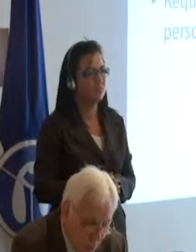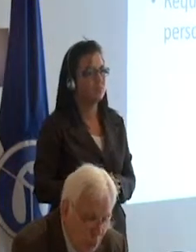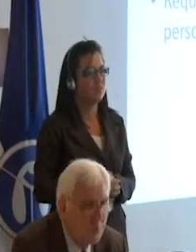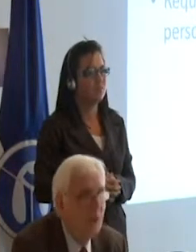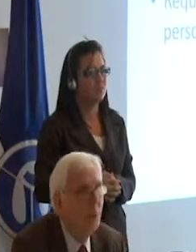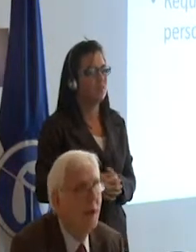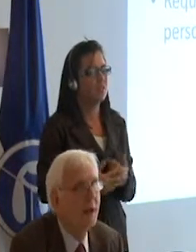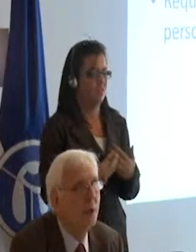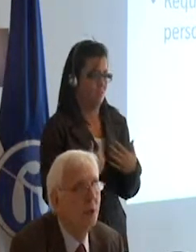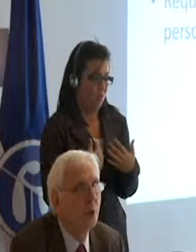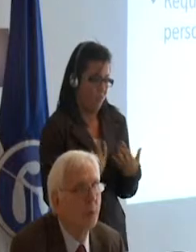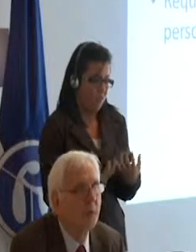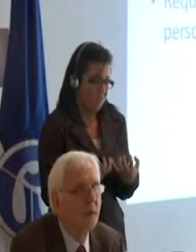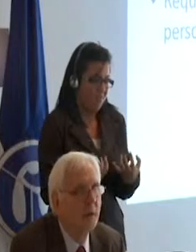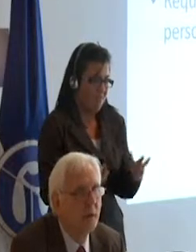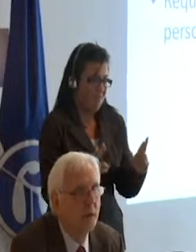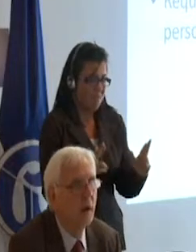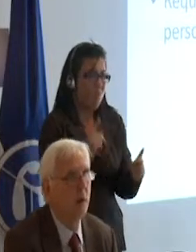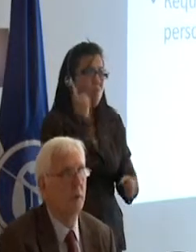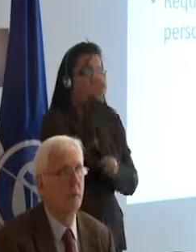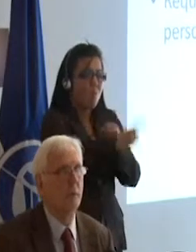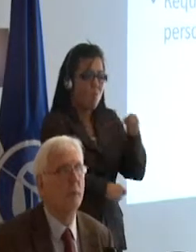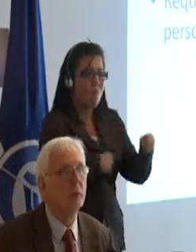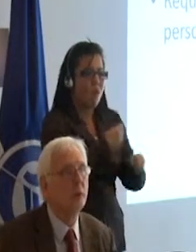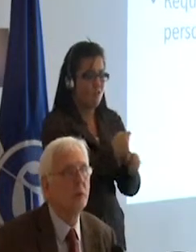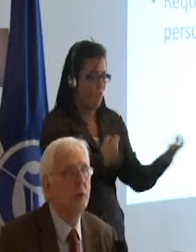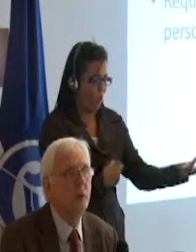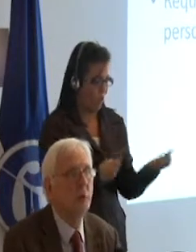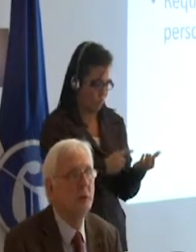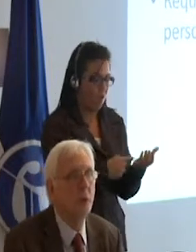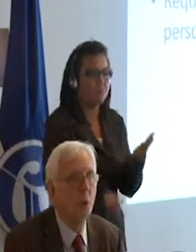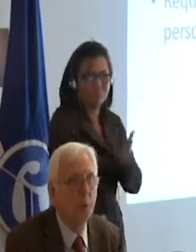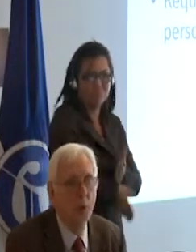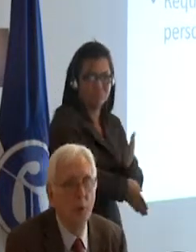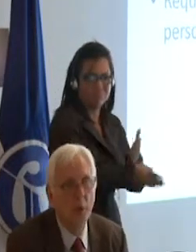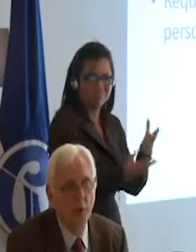que le gustaría crear el próximo año un grupo para continuar con la inclusión.